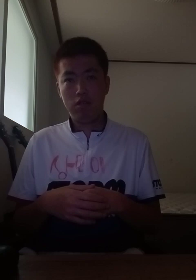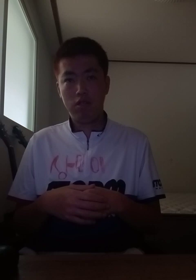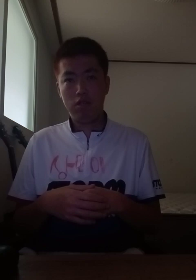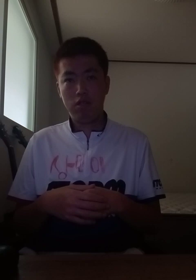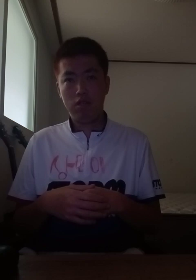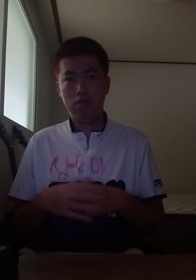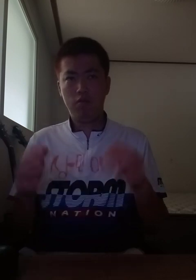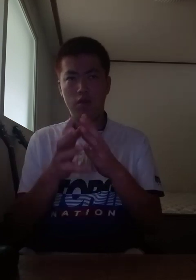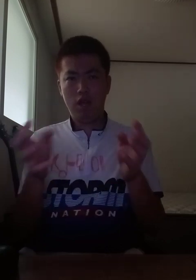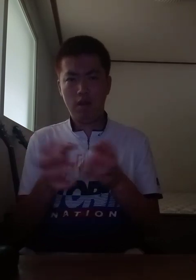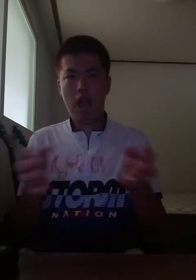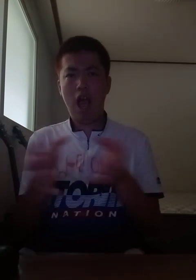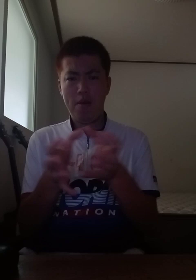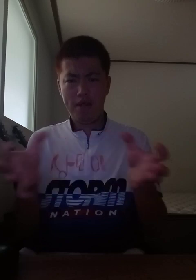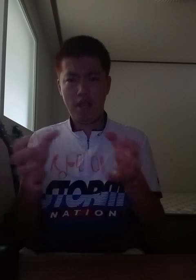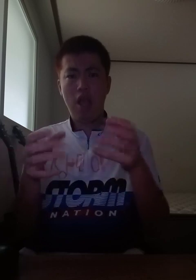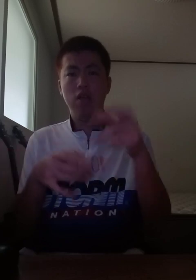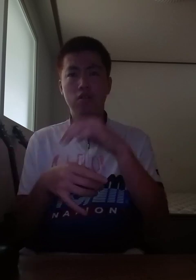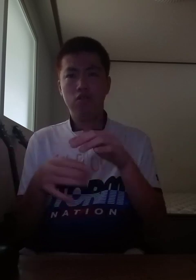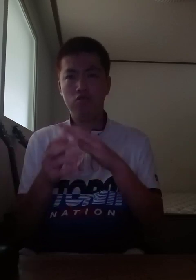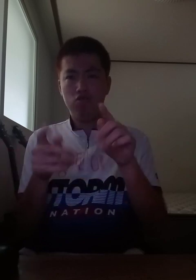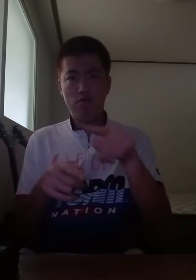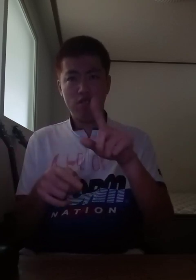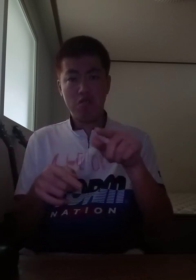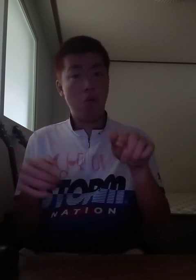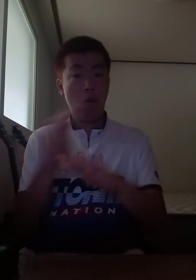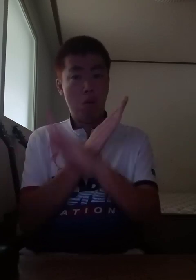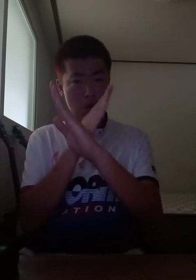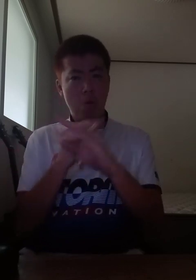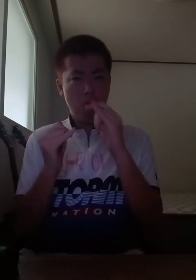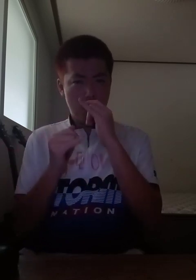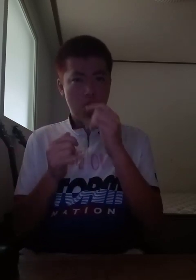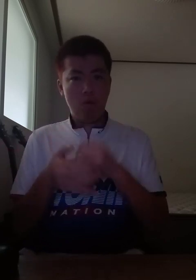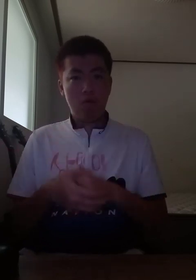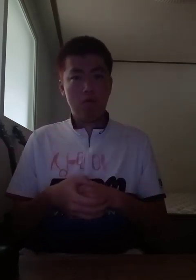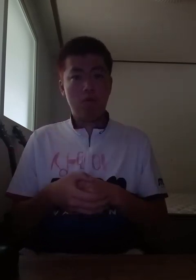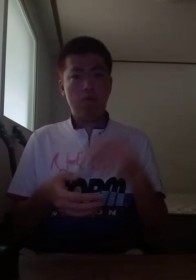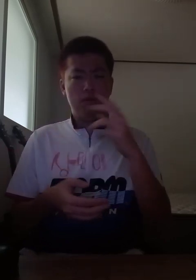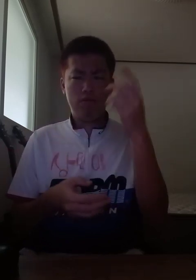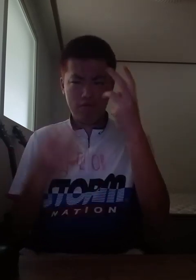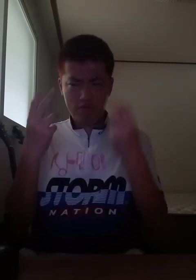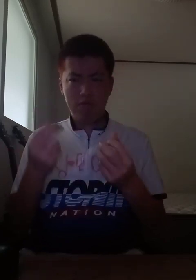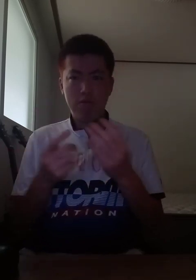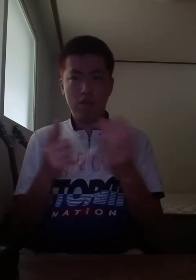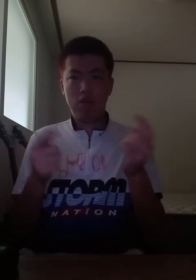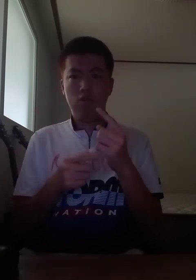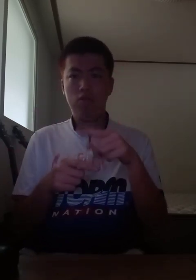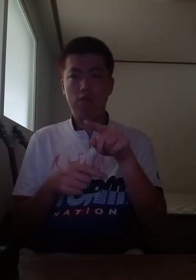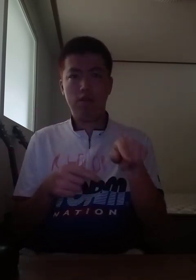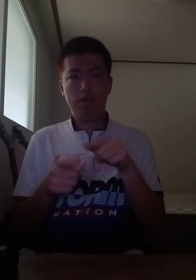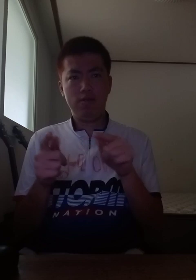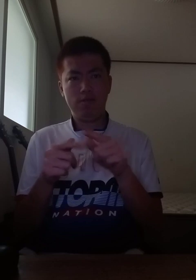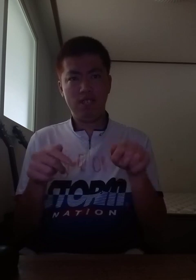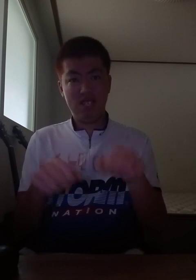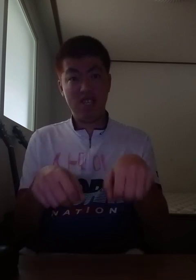도심 한복판에 있는 아파트인데 수돗물이 나오지 않는 곳이 있습니다. 주민들은 수십 년째 수돗물 대신에 지하수를 쓰고